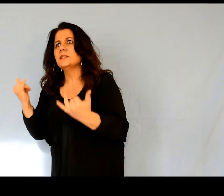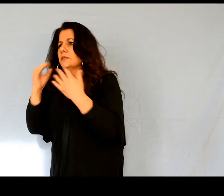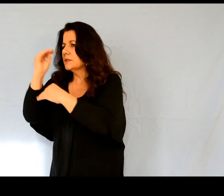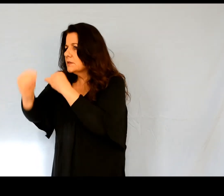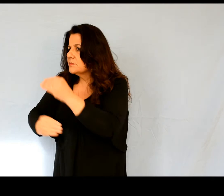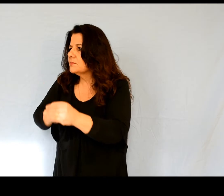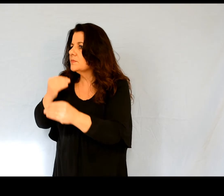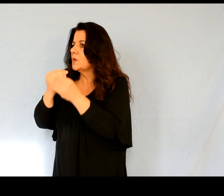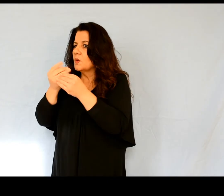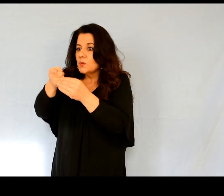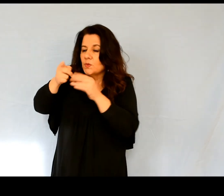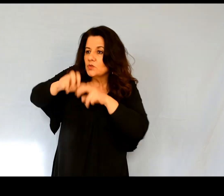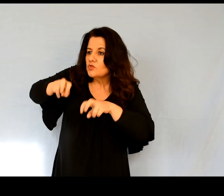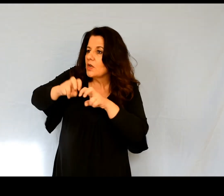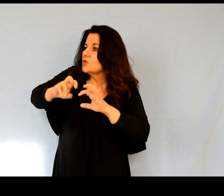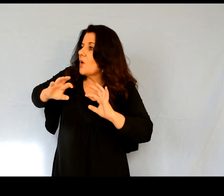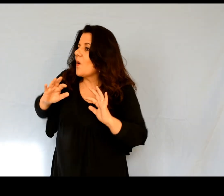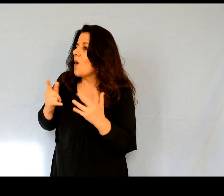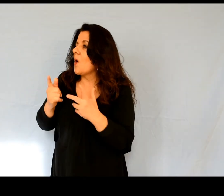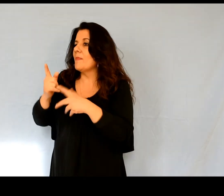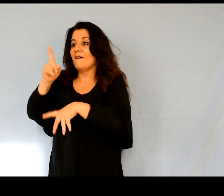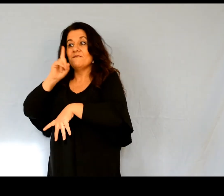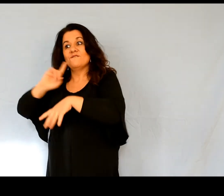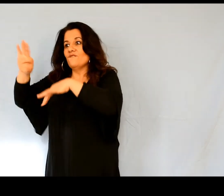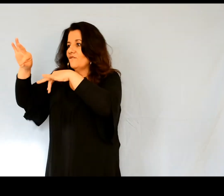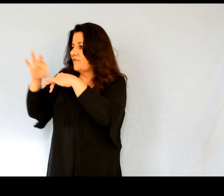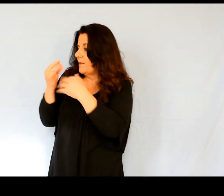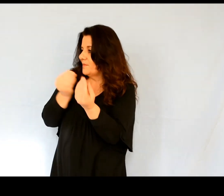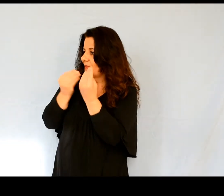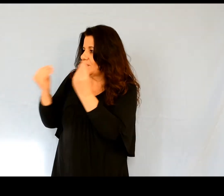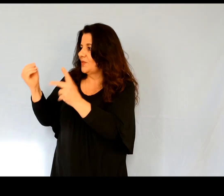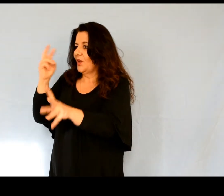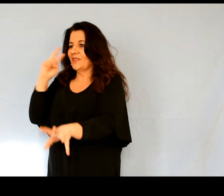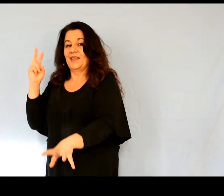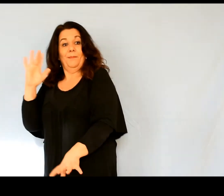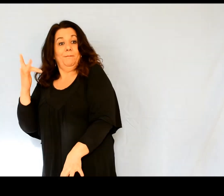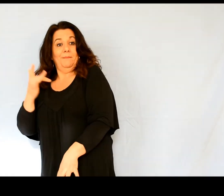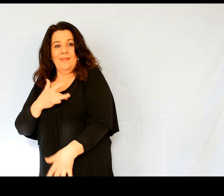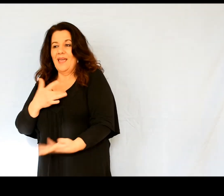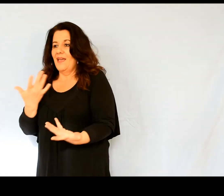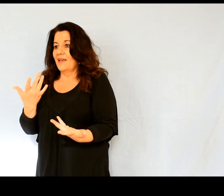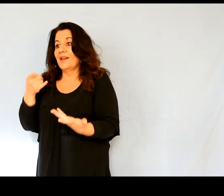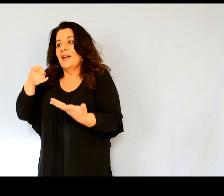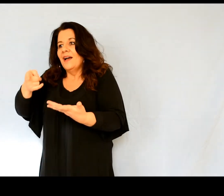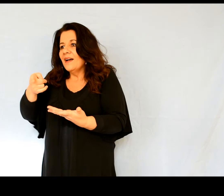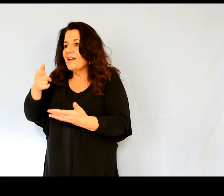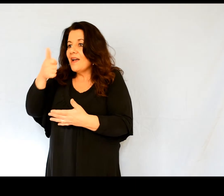Il cherche comment plaire à sa femme et il se trouve divisé.